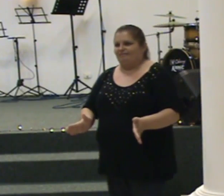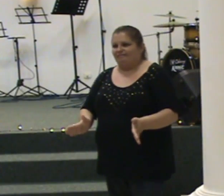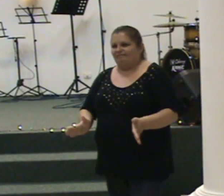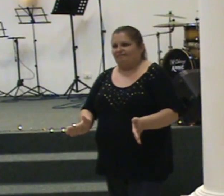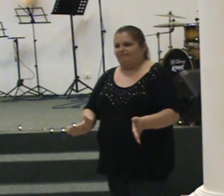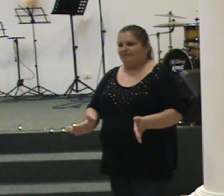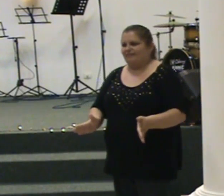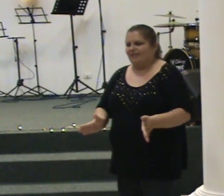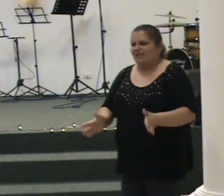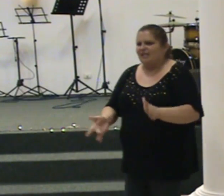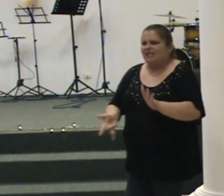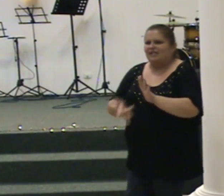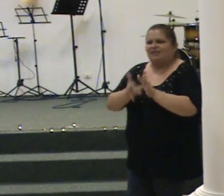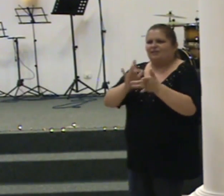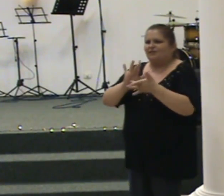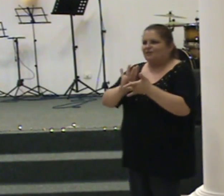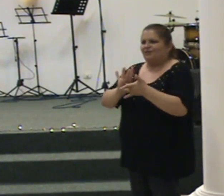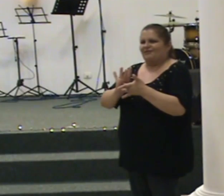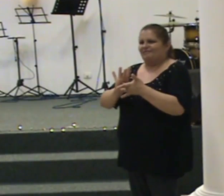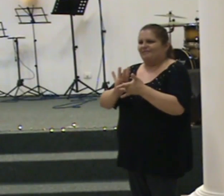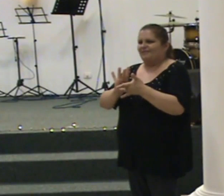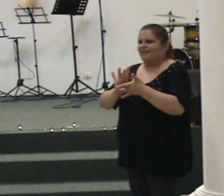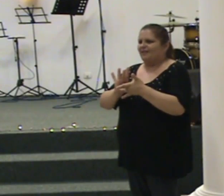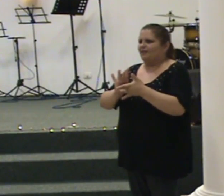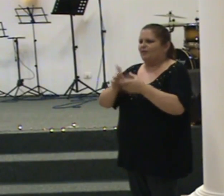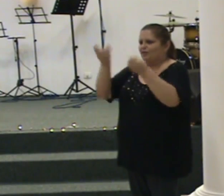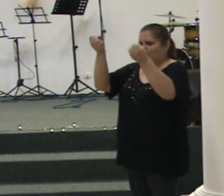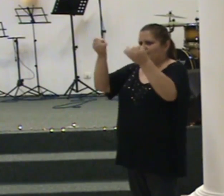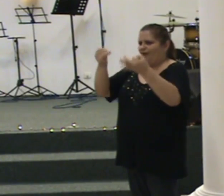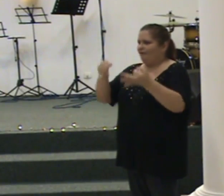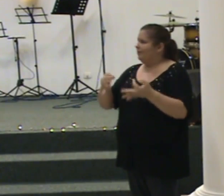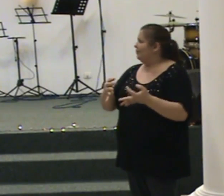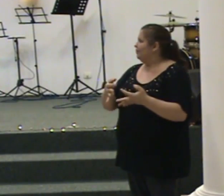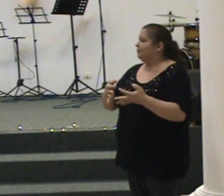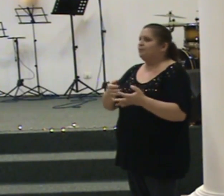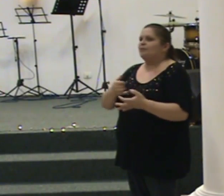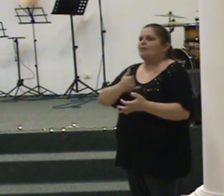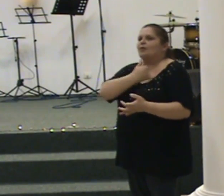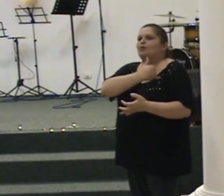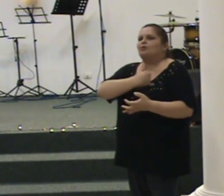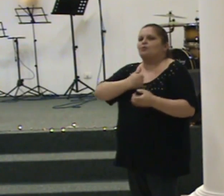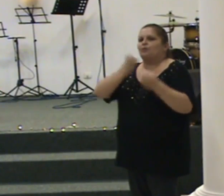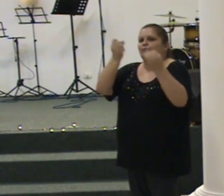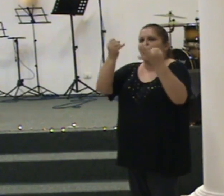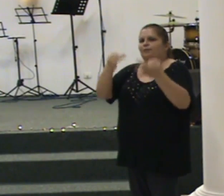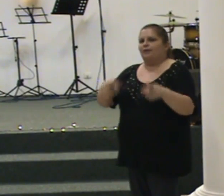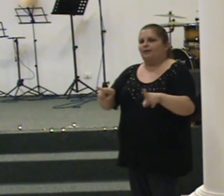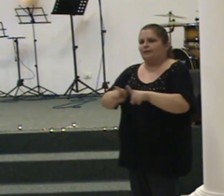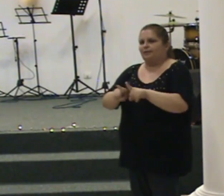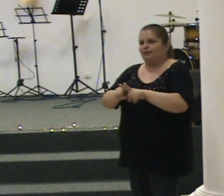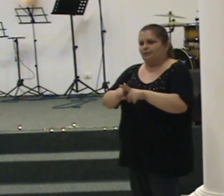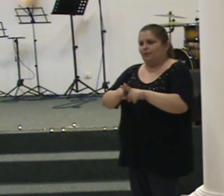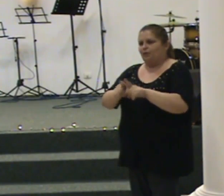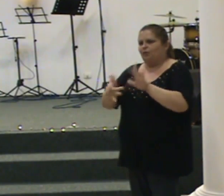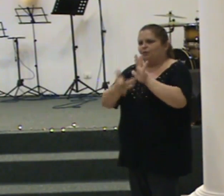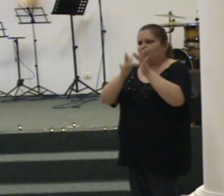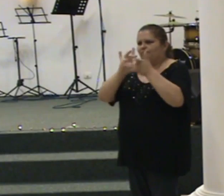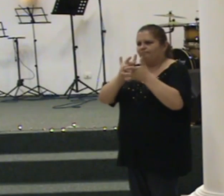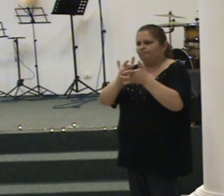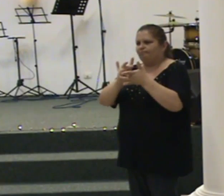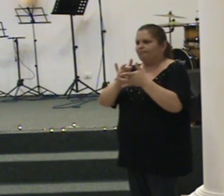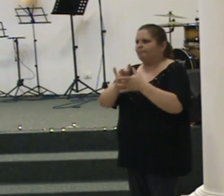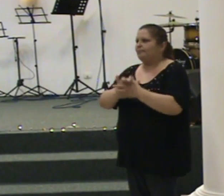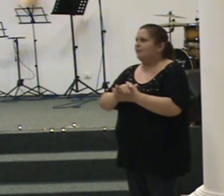sendo aquele que nós vamos estar descrevendo aqui, ao que João escreveu sobre Jesus, nós vimos